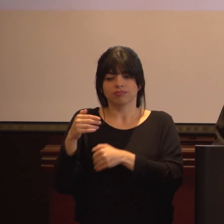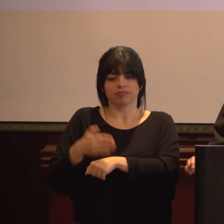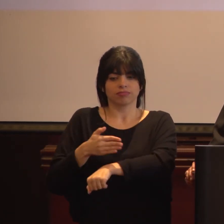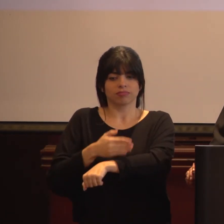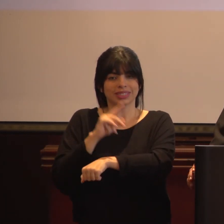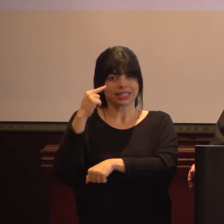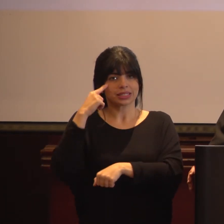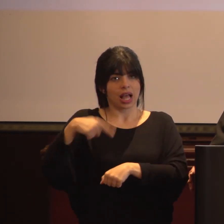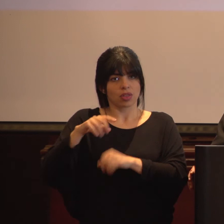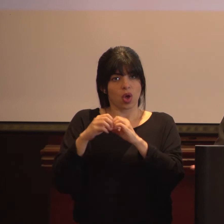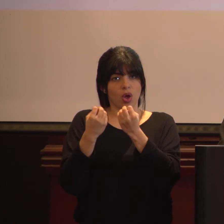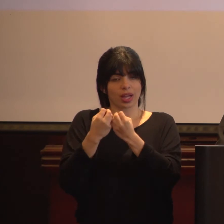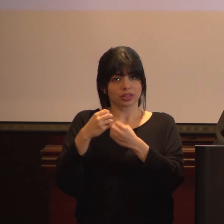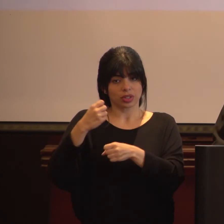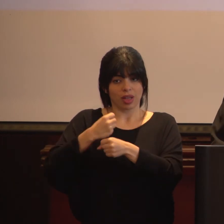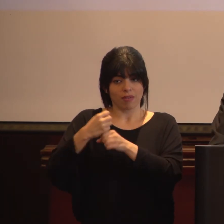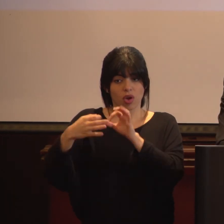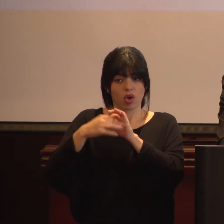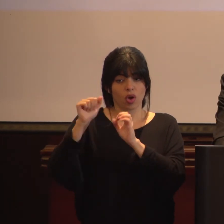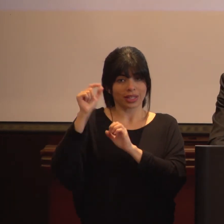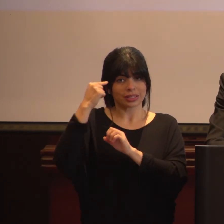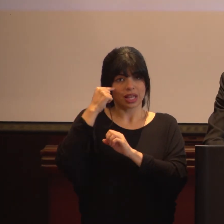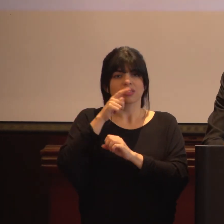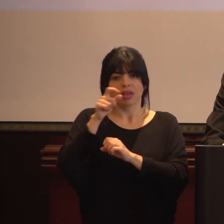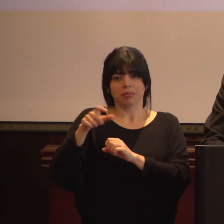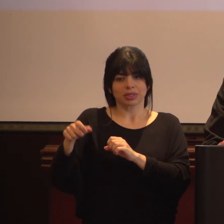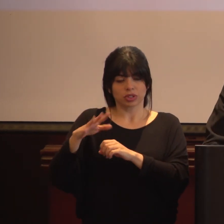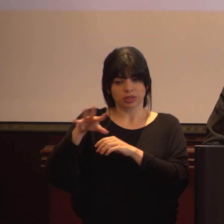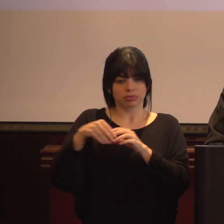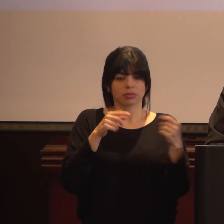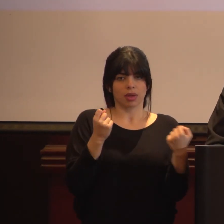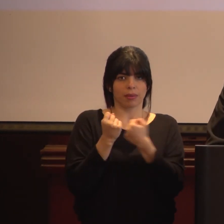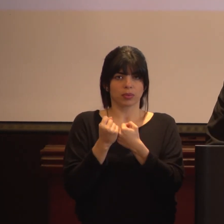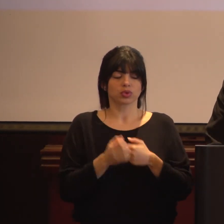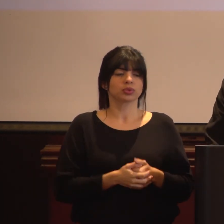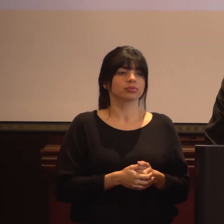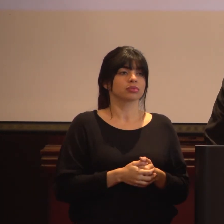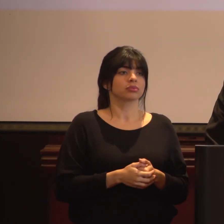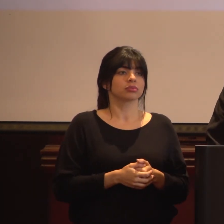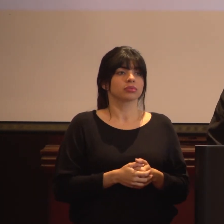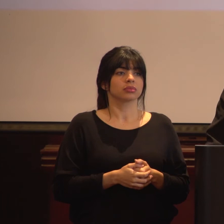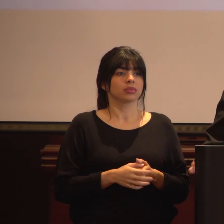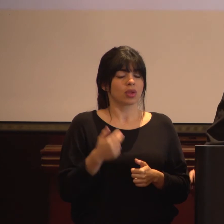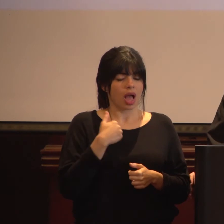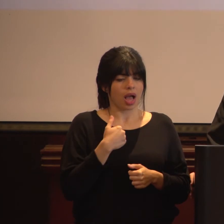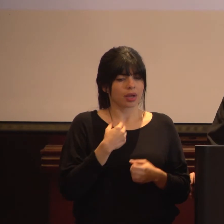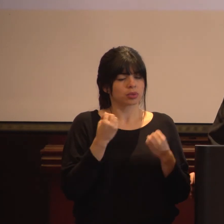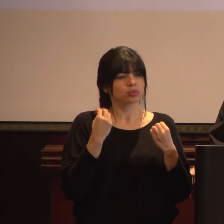Estados miembros organizaciones multilaterales y de la sociedad civil tenemos